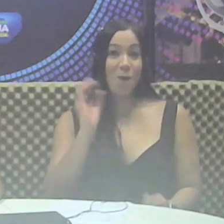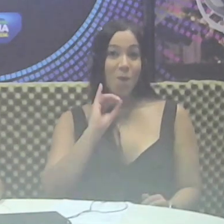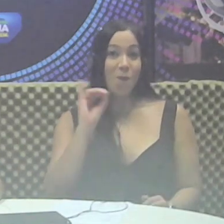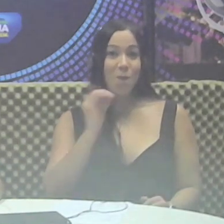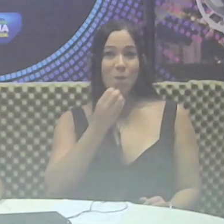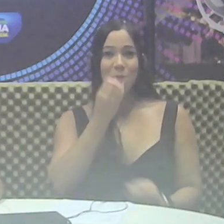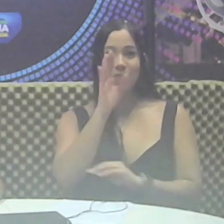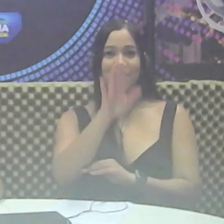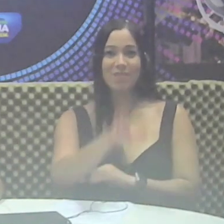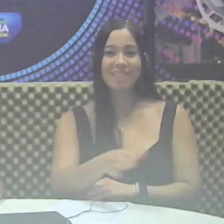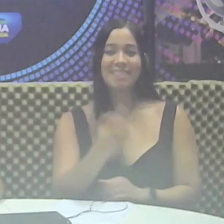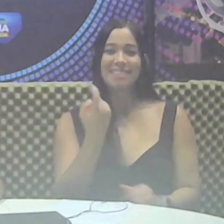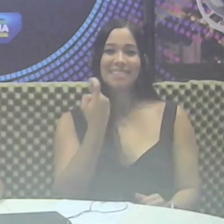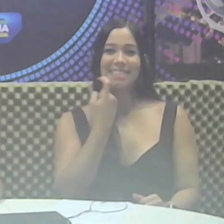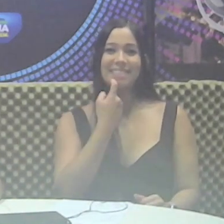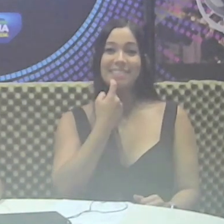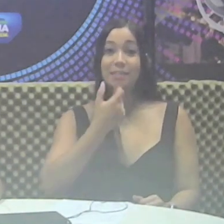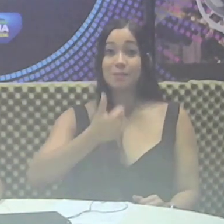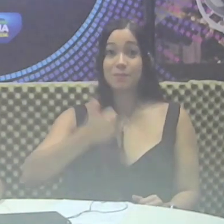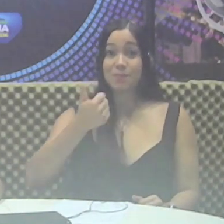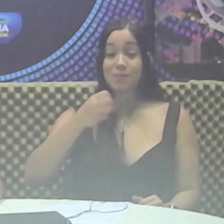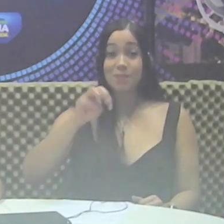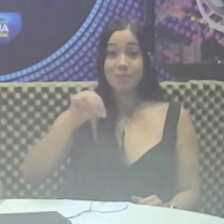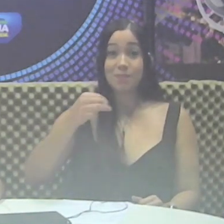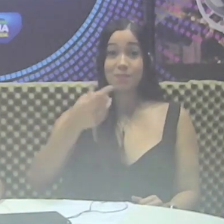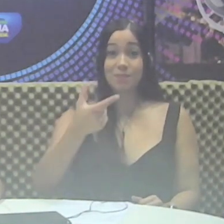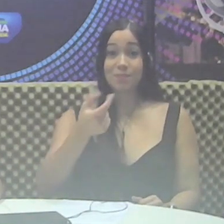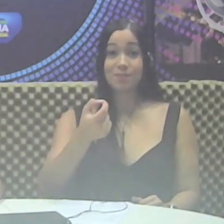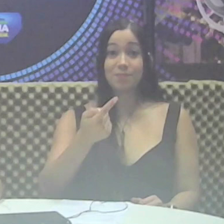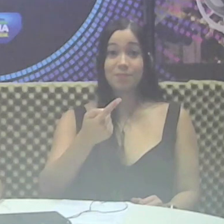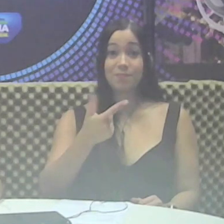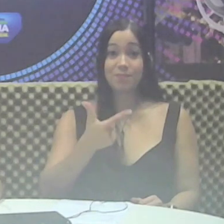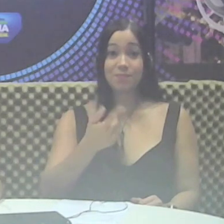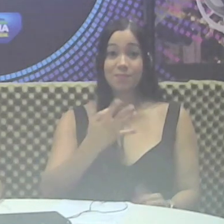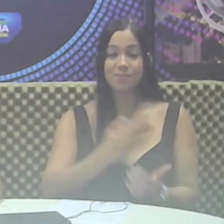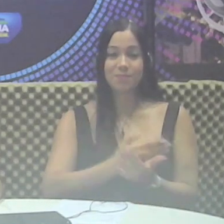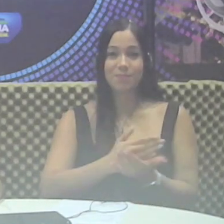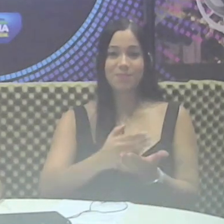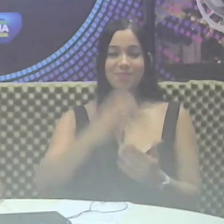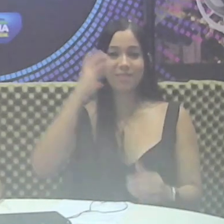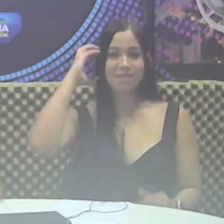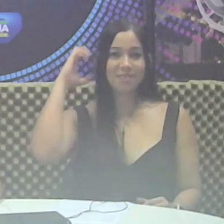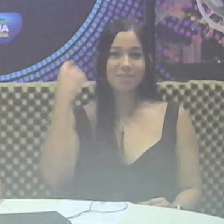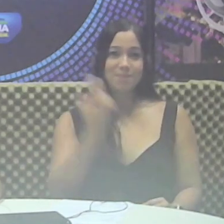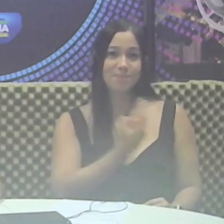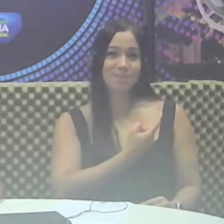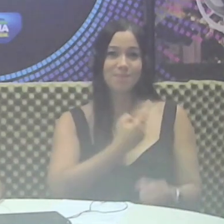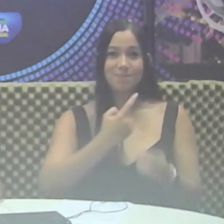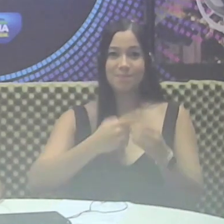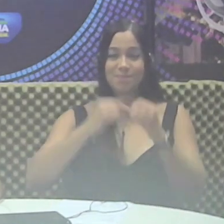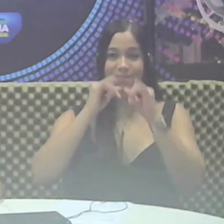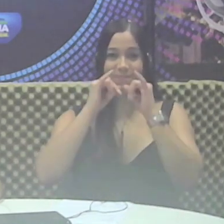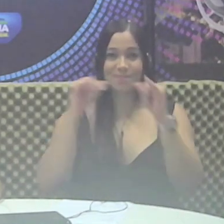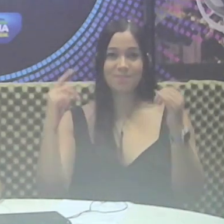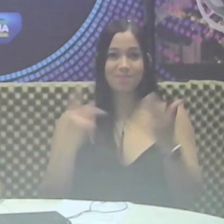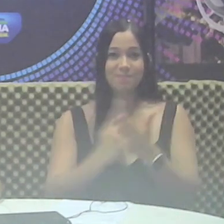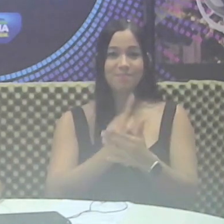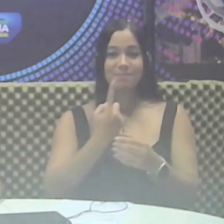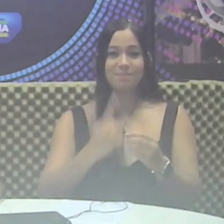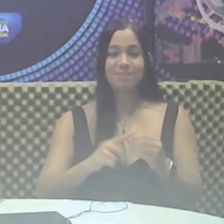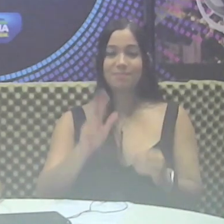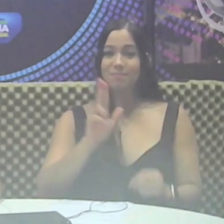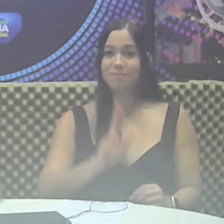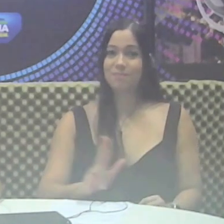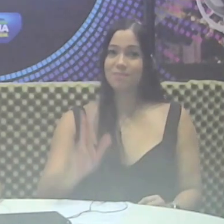Olá, boa tarde. Hoje é sexta-feira, dia 1º de março de 2024. Está no ar a Rádio Nossa Cidade com um boletim de notícias sobre o que de